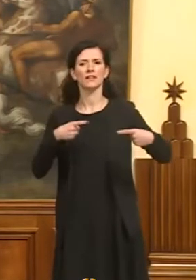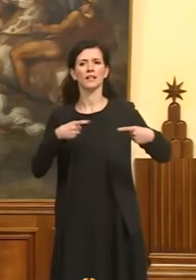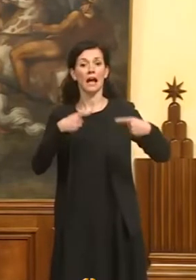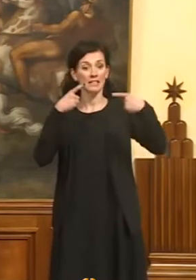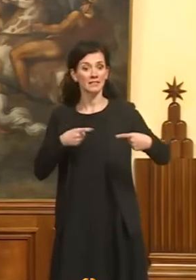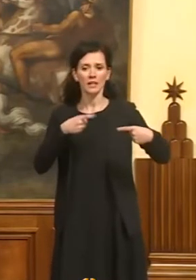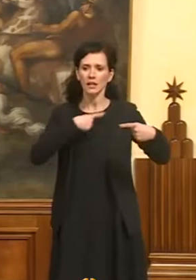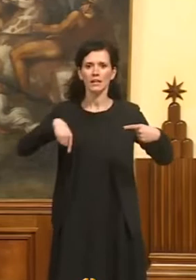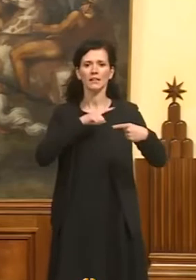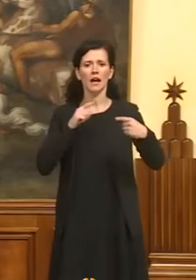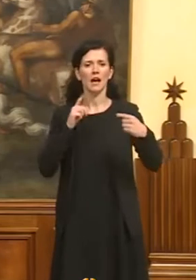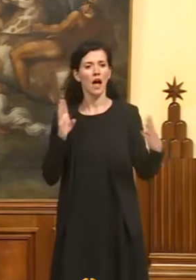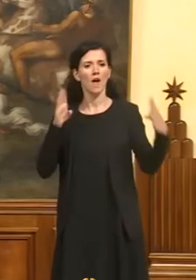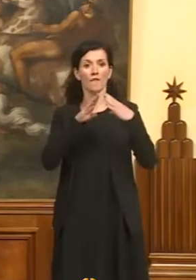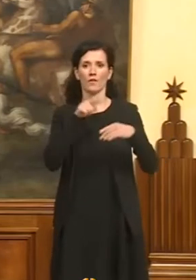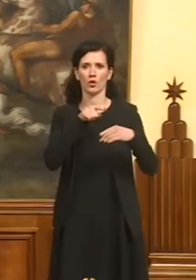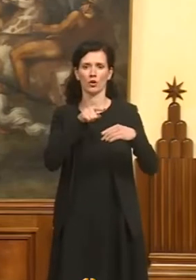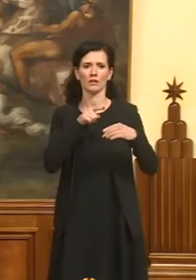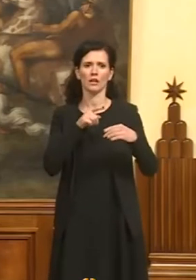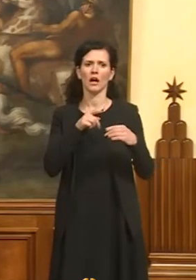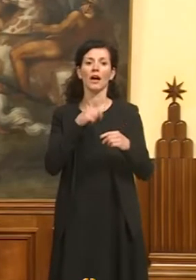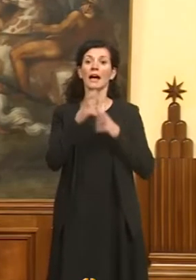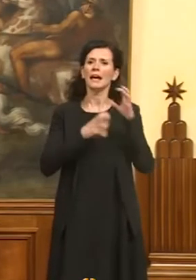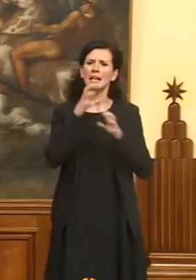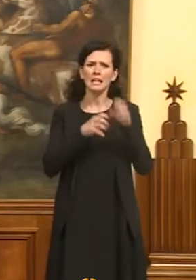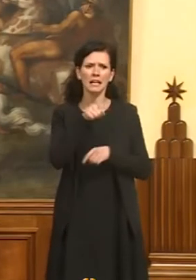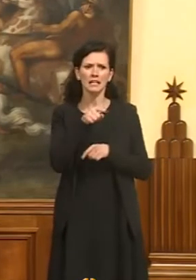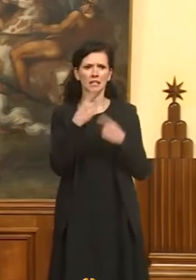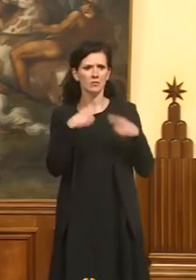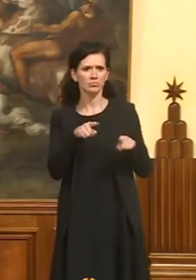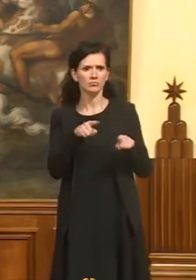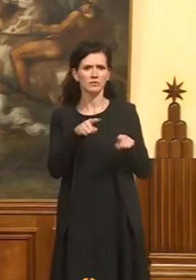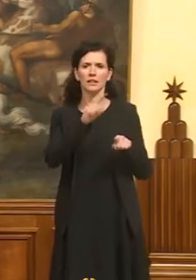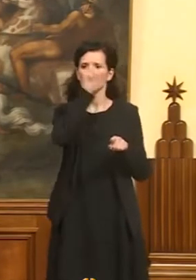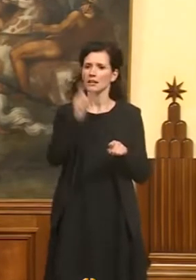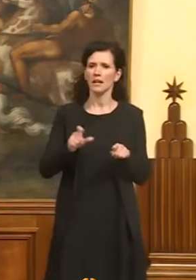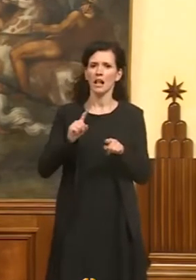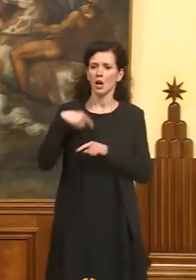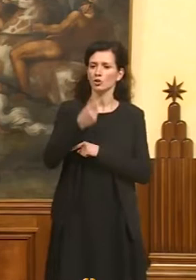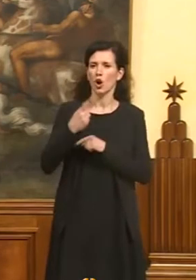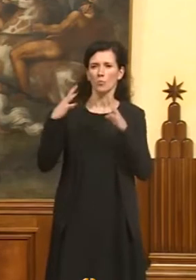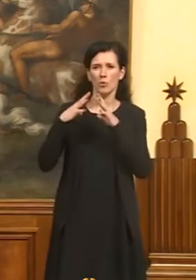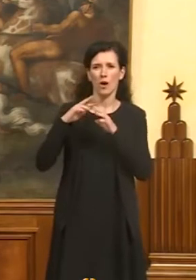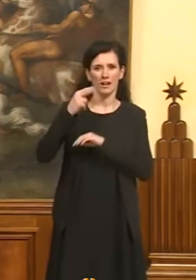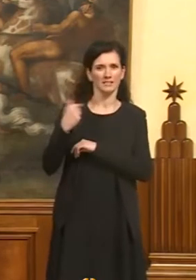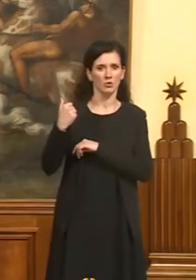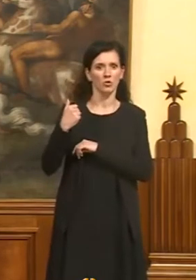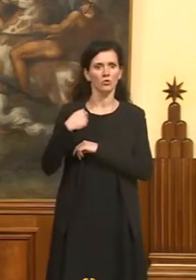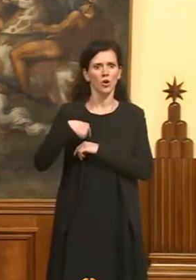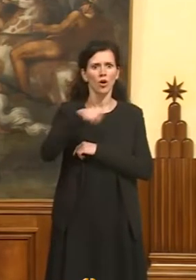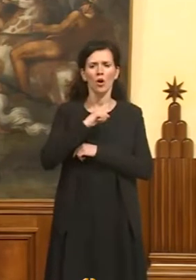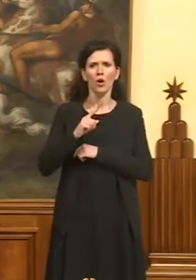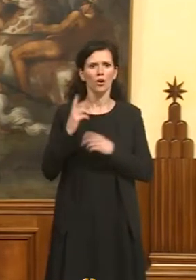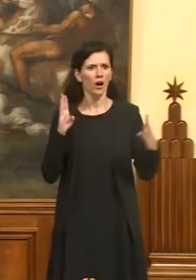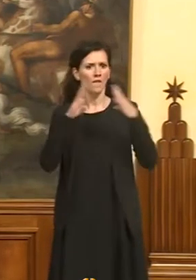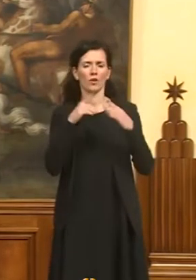affrontare. È la crisi più difficile che il Paese sta vivendo dal secondo dopoguerra. In